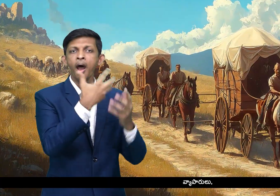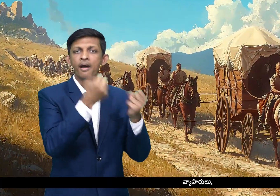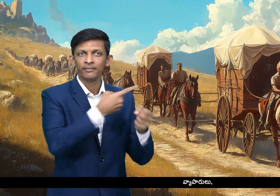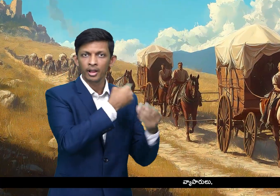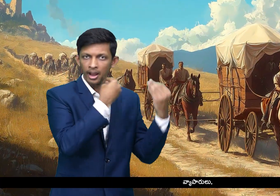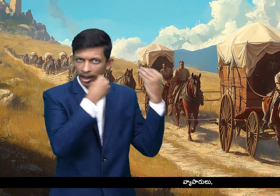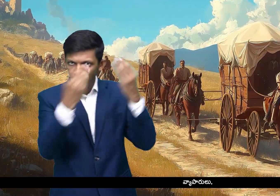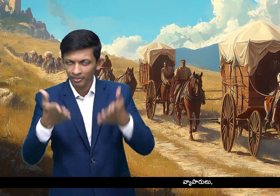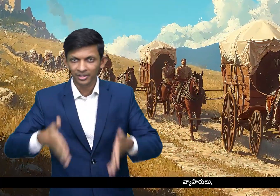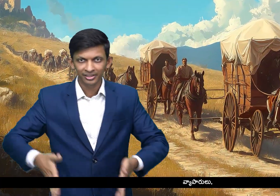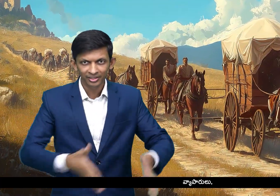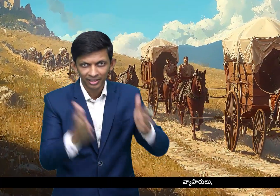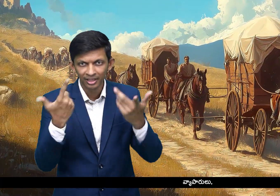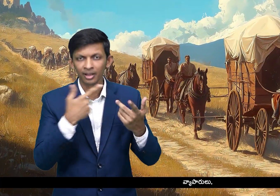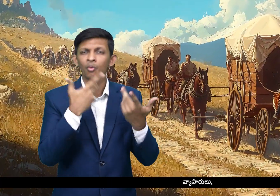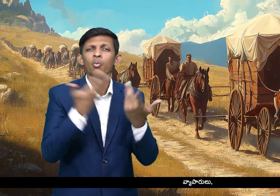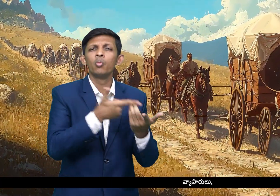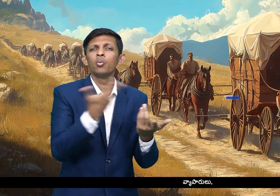వ్యాపారులు,